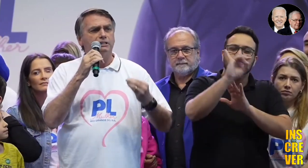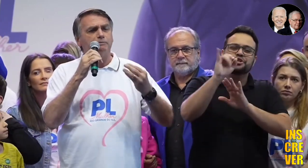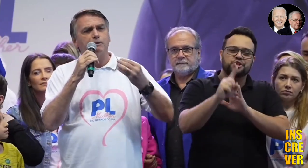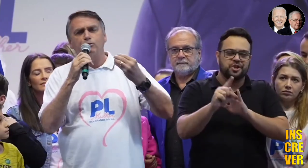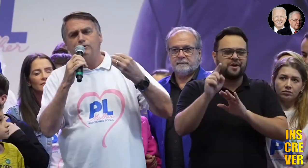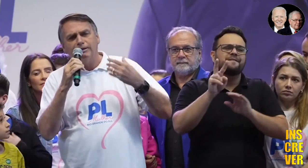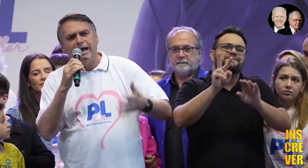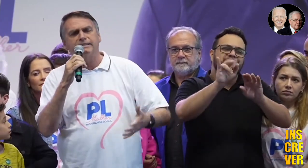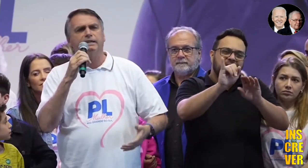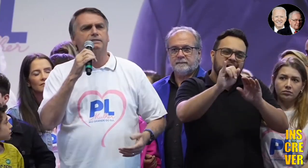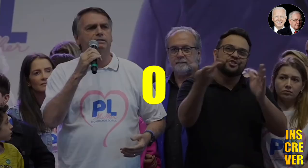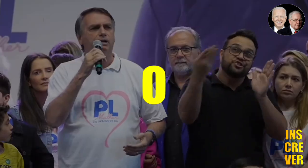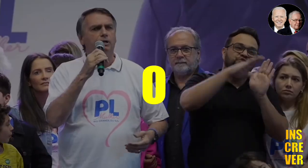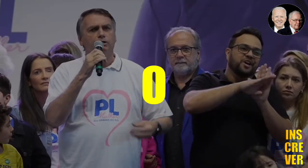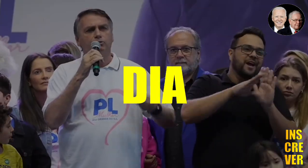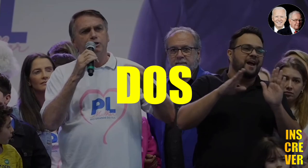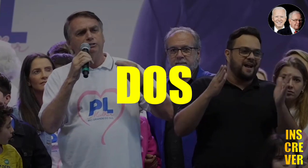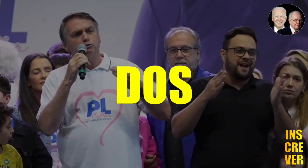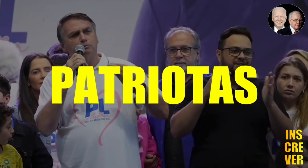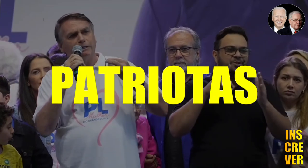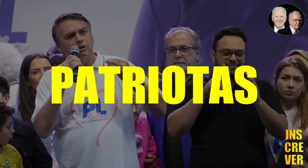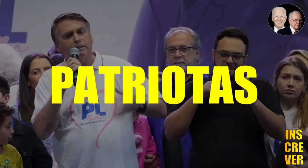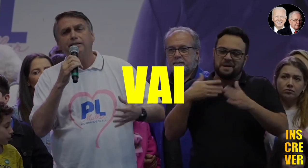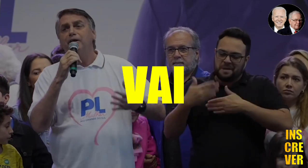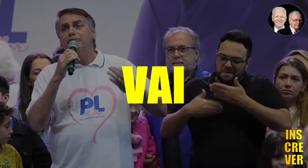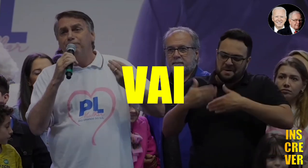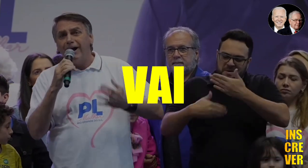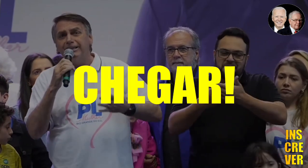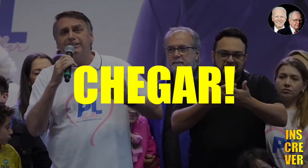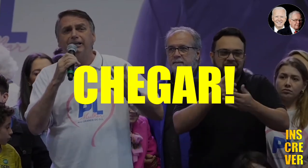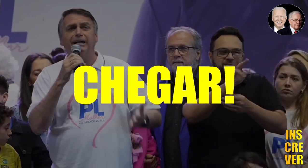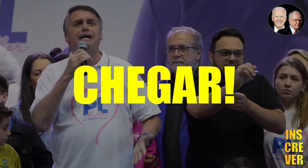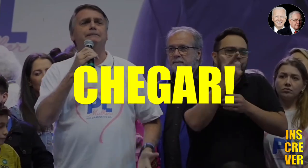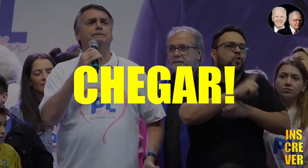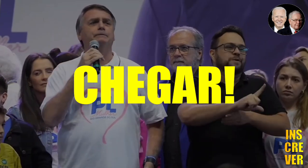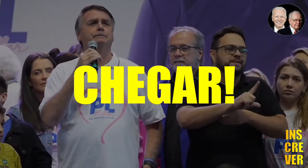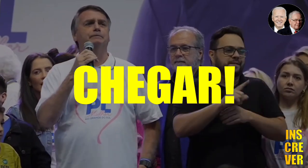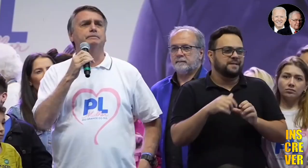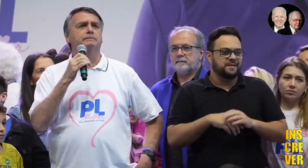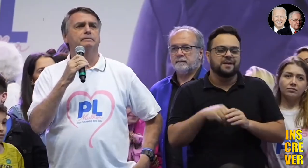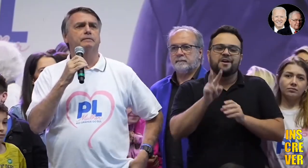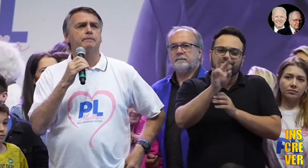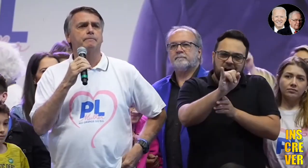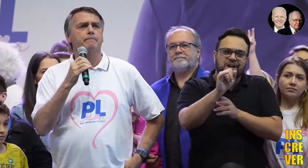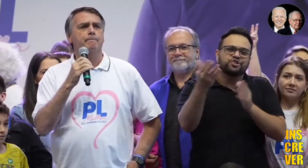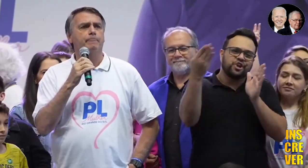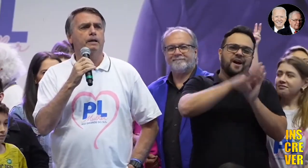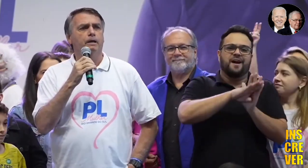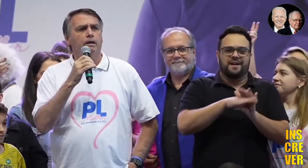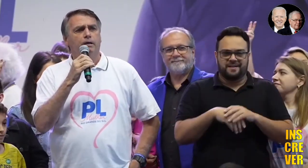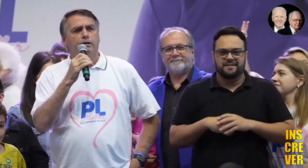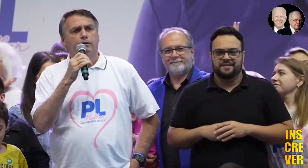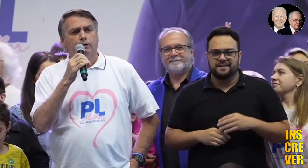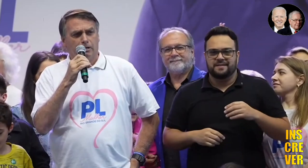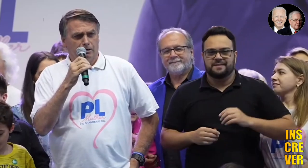o dia das pessoas honestas, o dia dos patriotas, vai chegar.